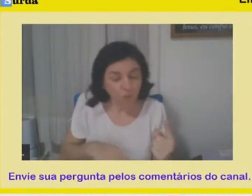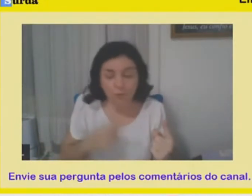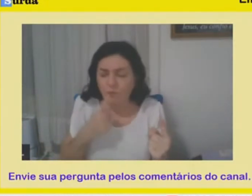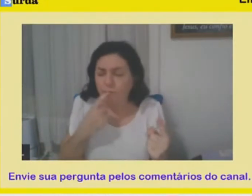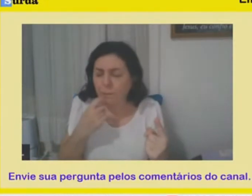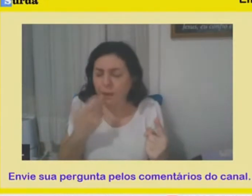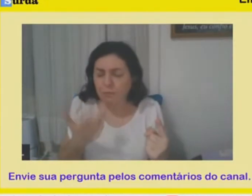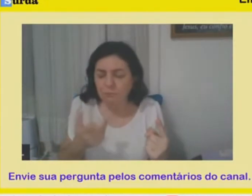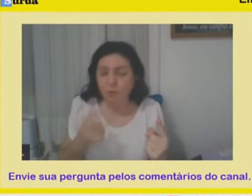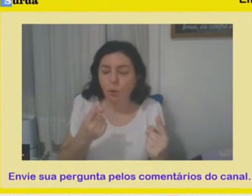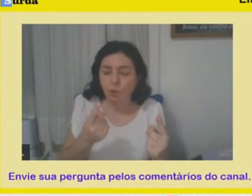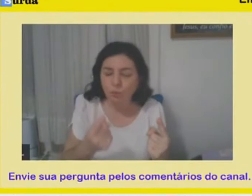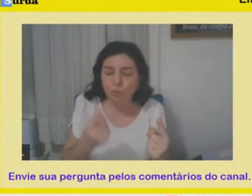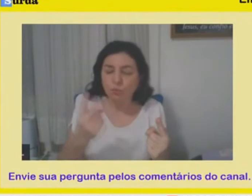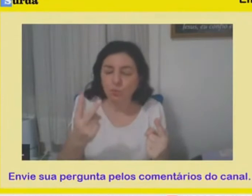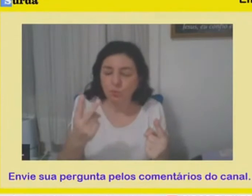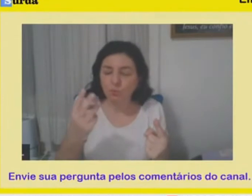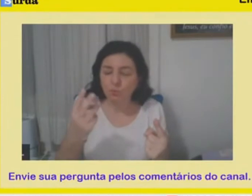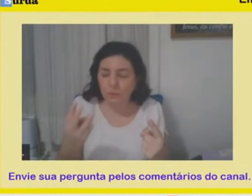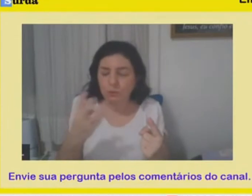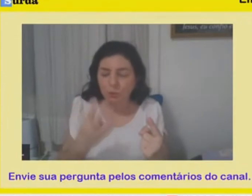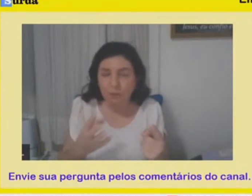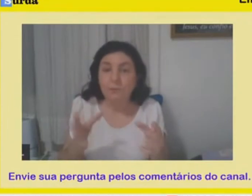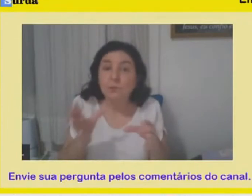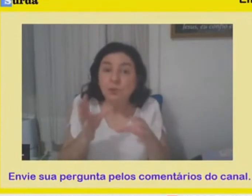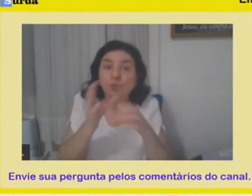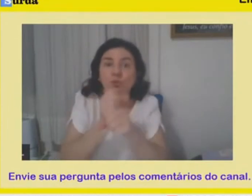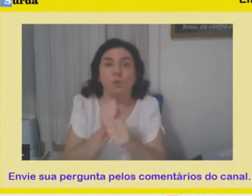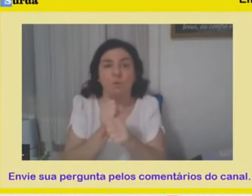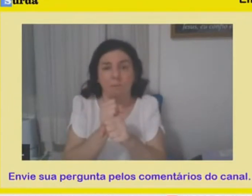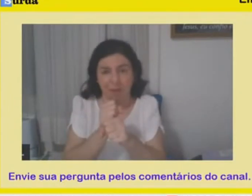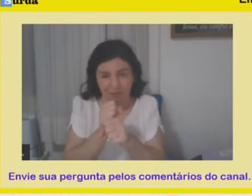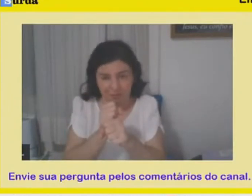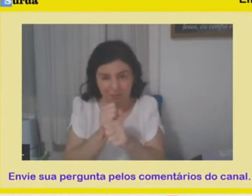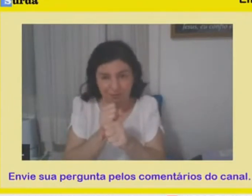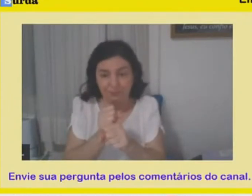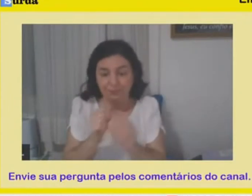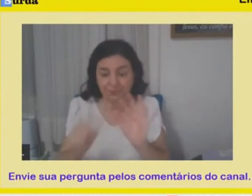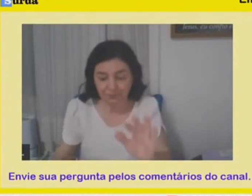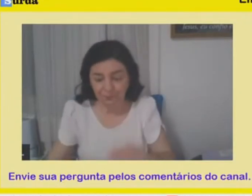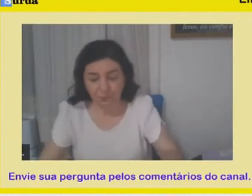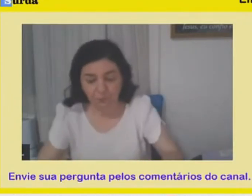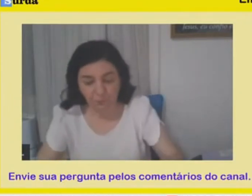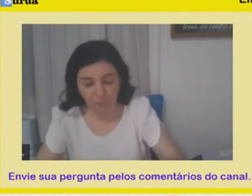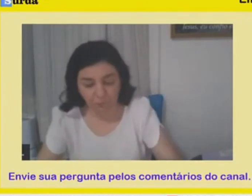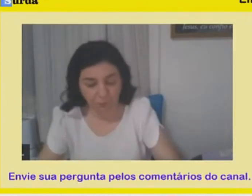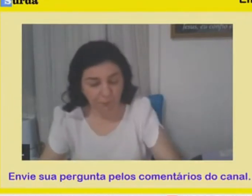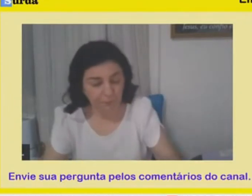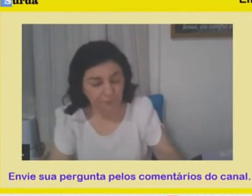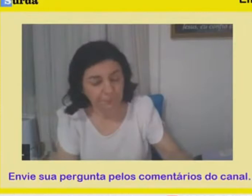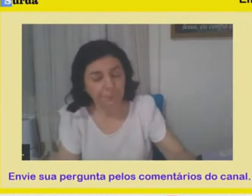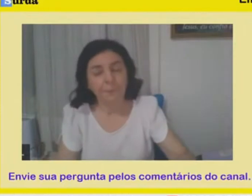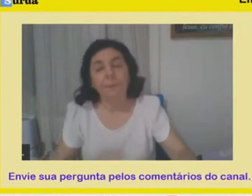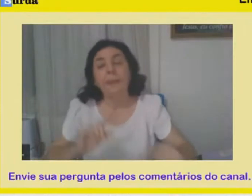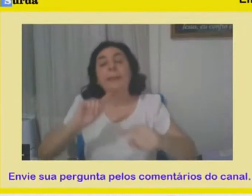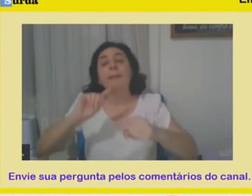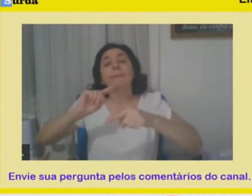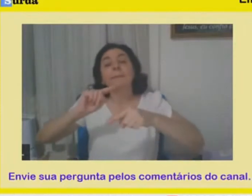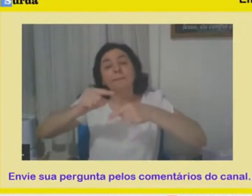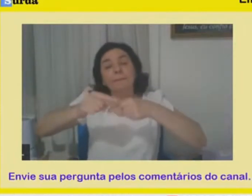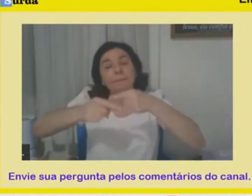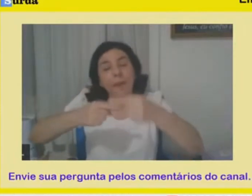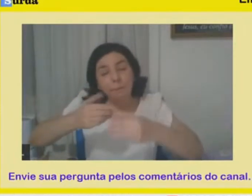surdo consegue ter essa percepção de fazer a soma, de relacionar